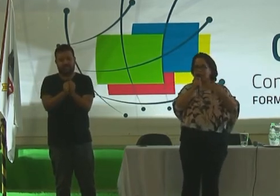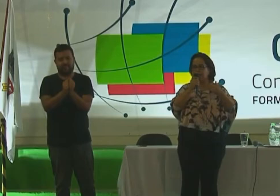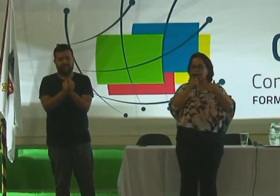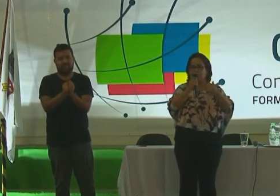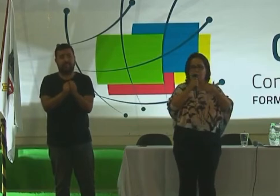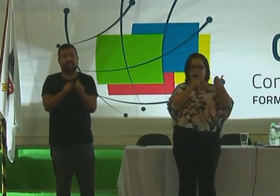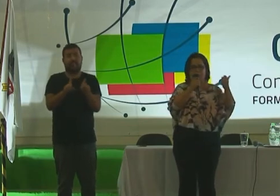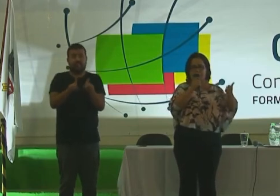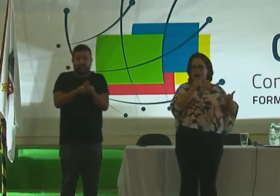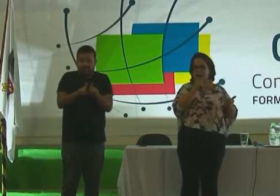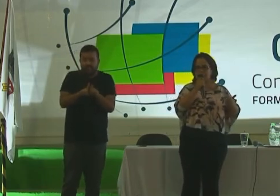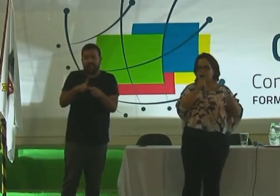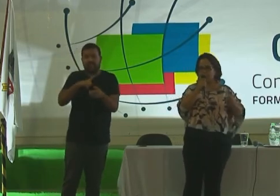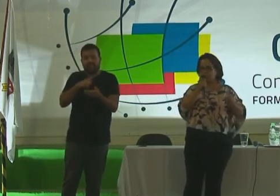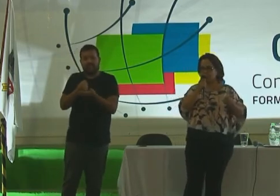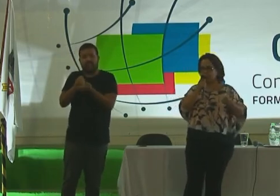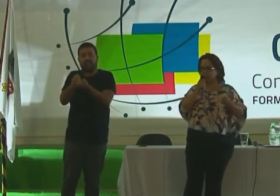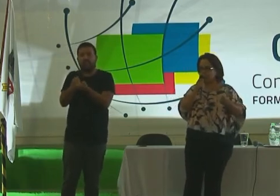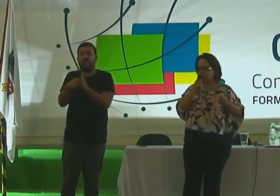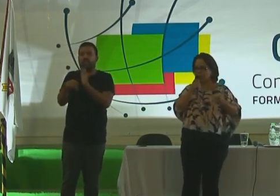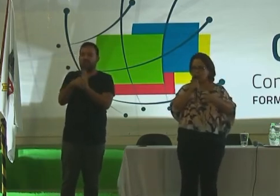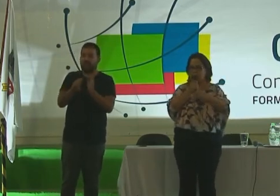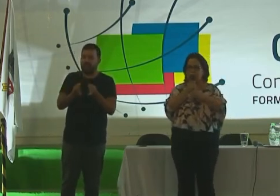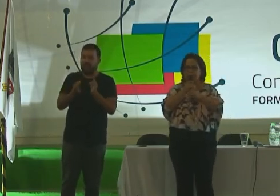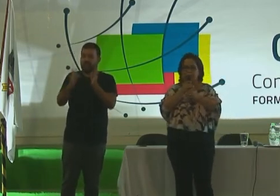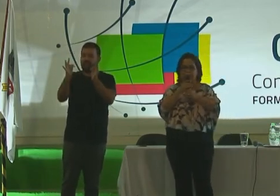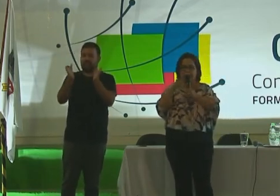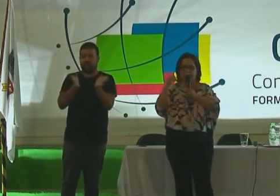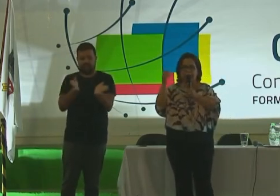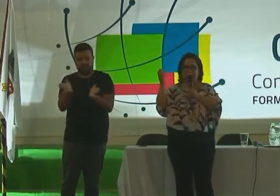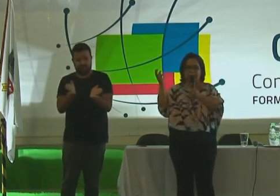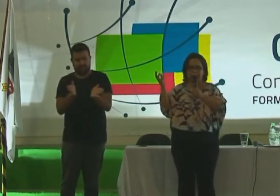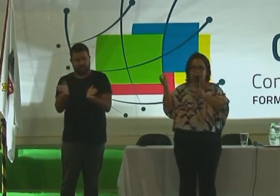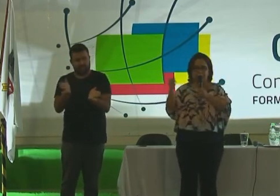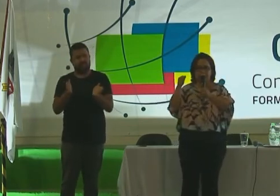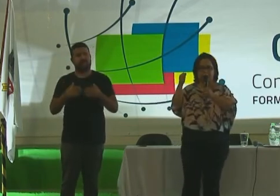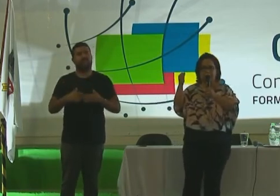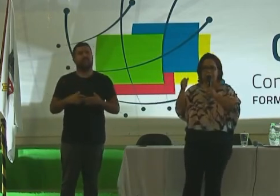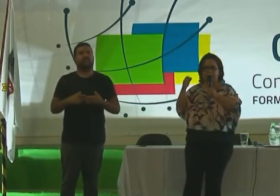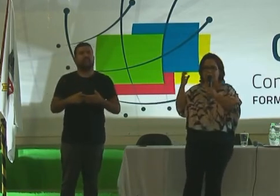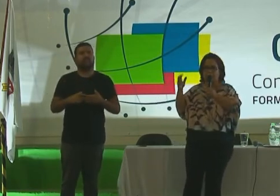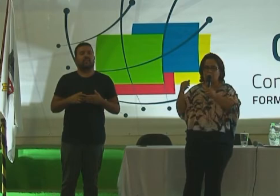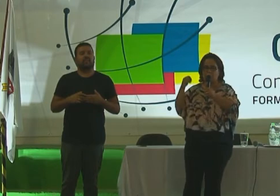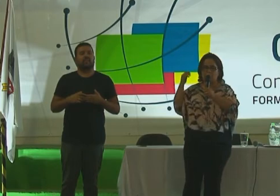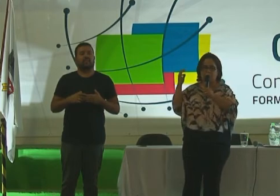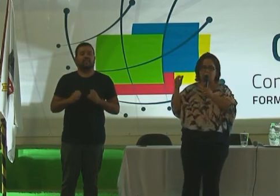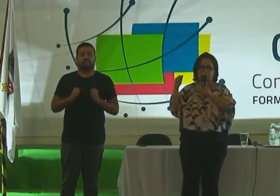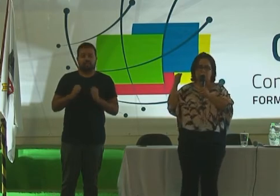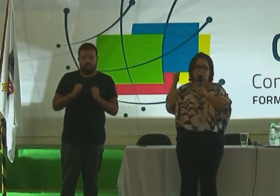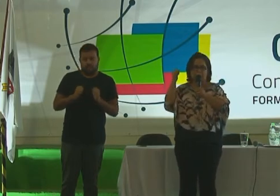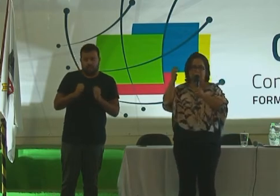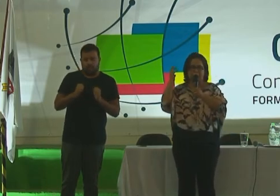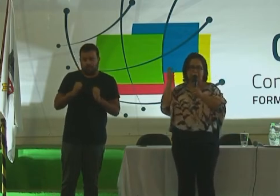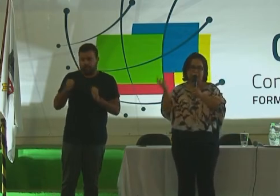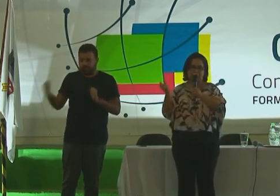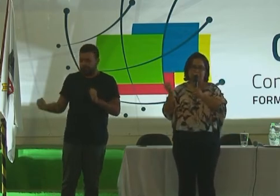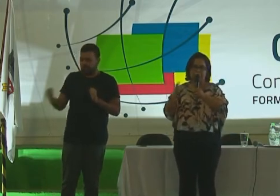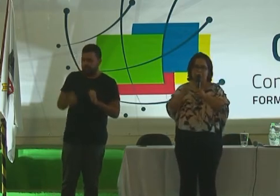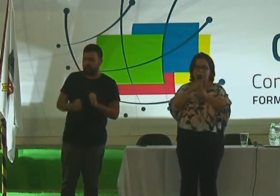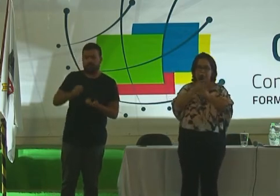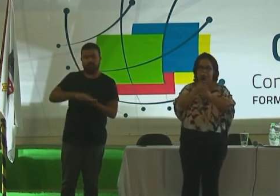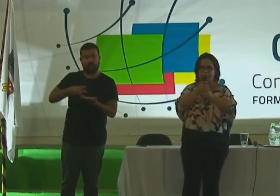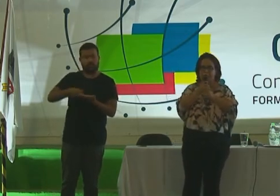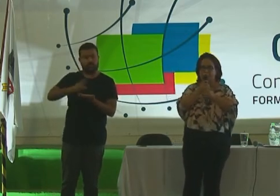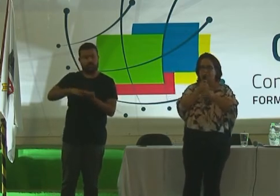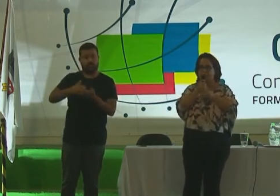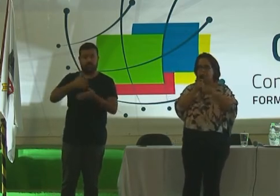né, o apoio a partir de tecnologias assistivas, né, a possibilidade de ter um tradutor e intérprete